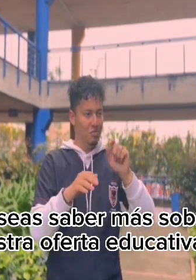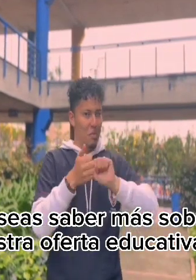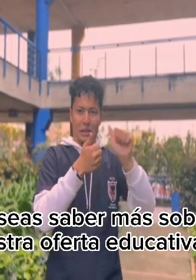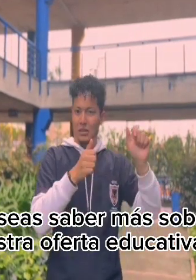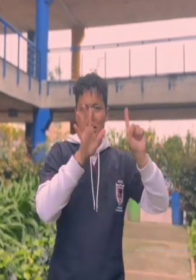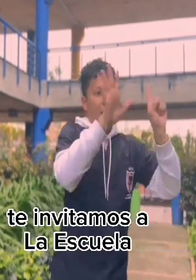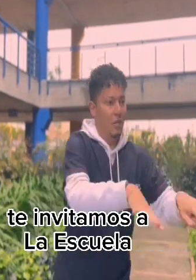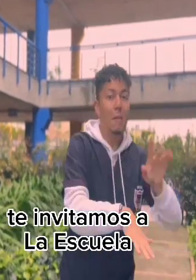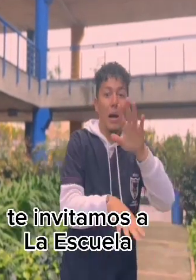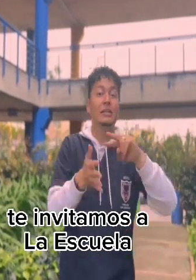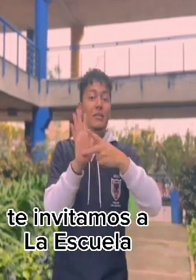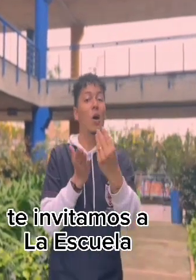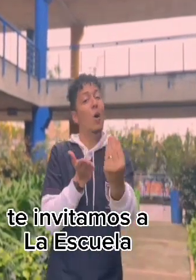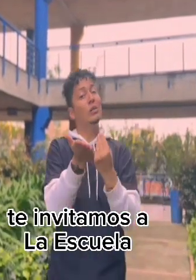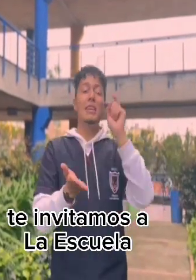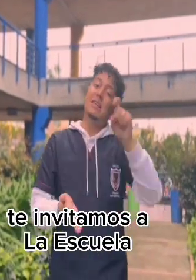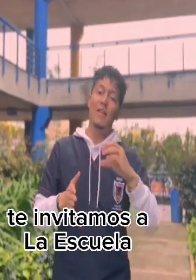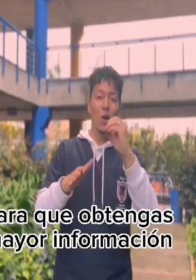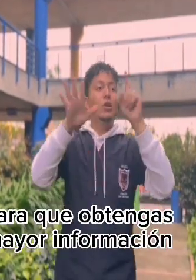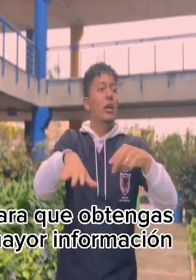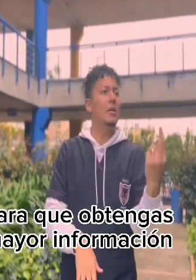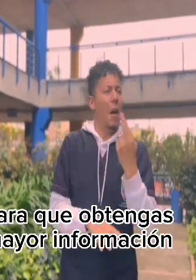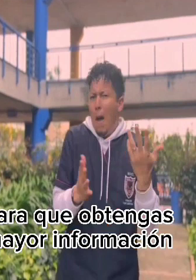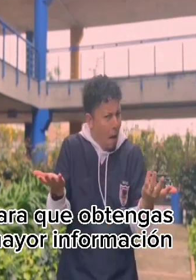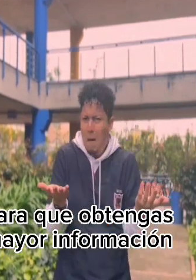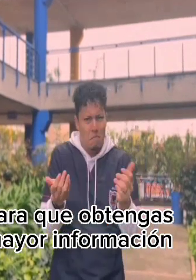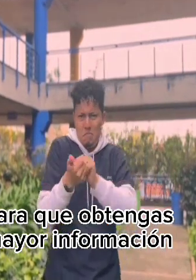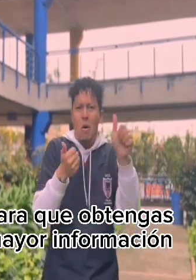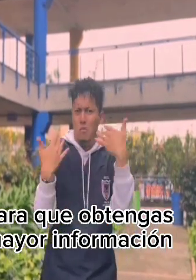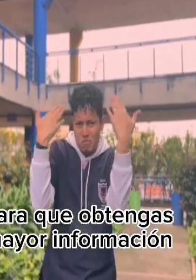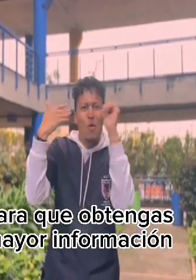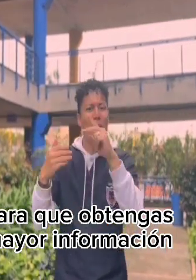educativa, te invitamos a la escuela para que obtengas mayor información.